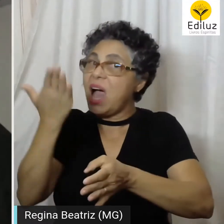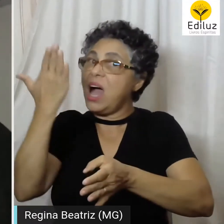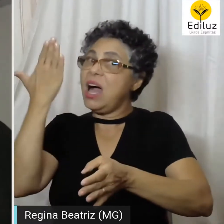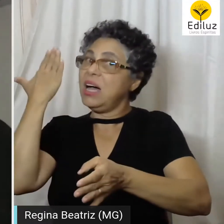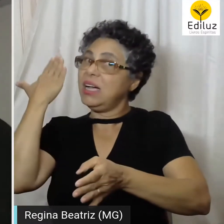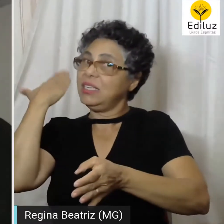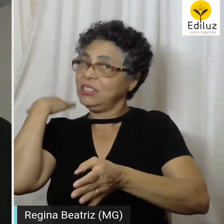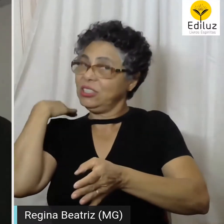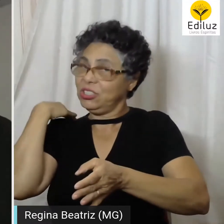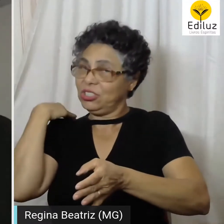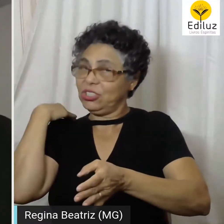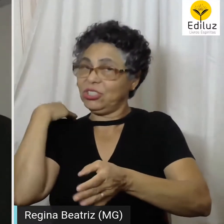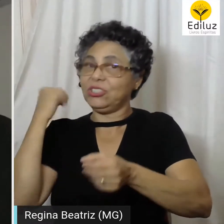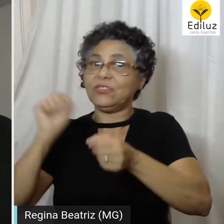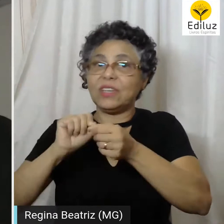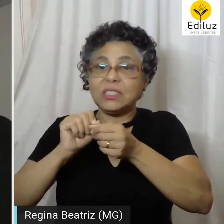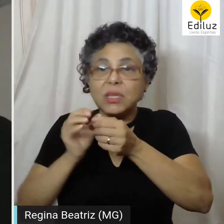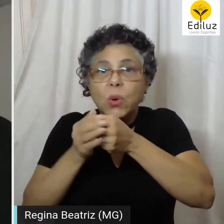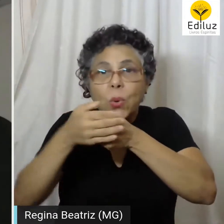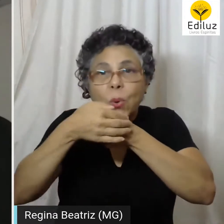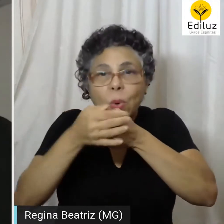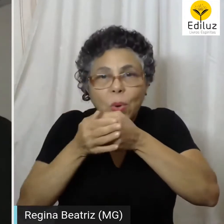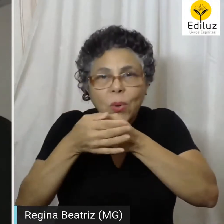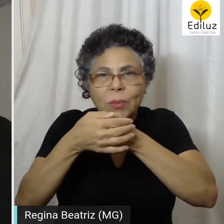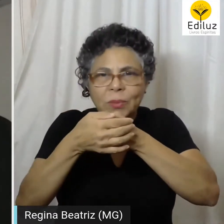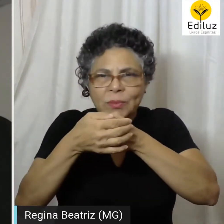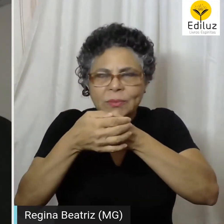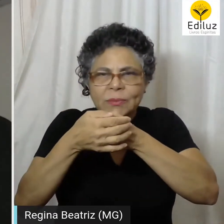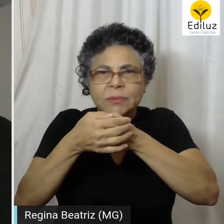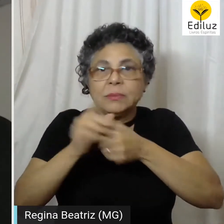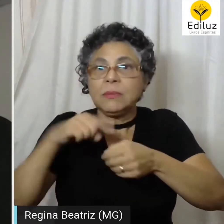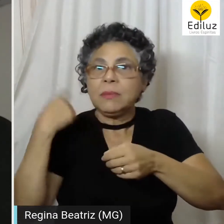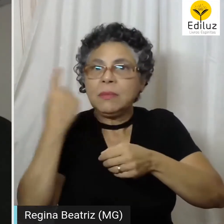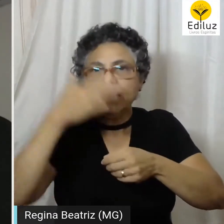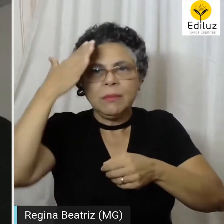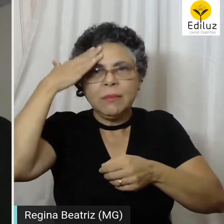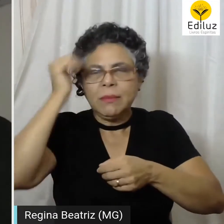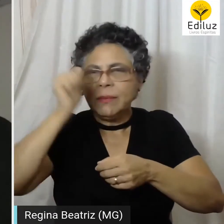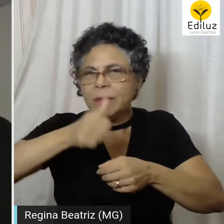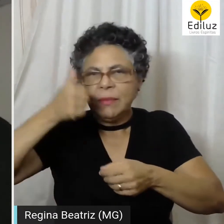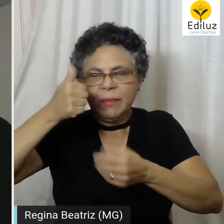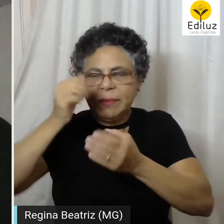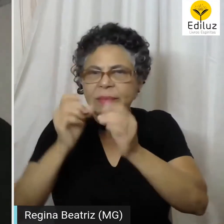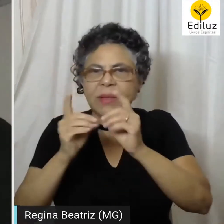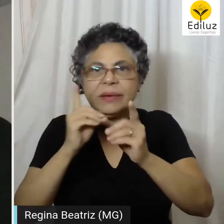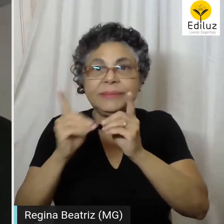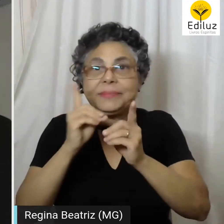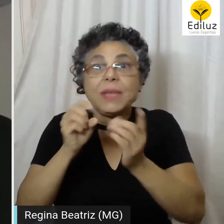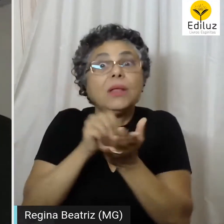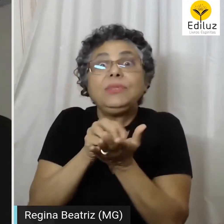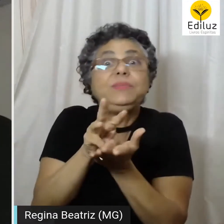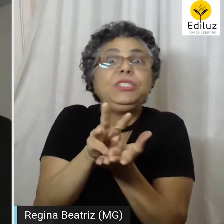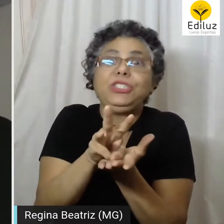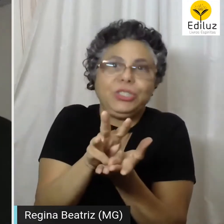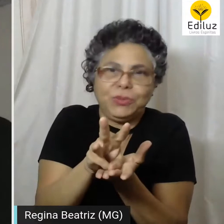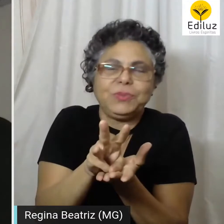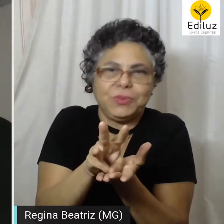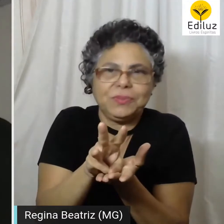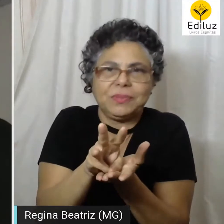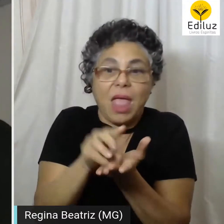física. Para entendermos o que a doutrina dos espíritos nos traz a respeito